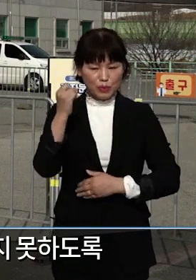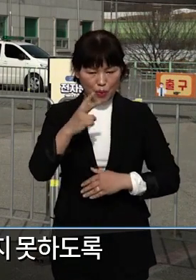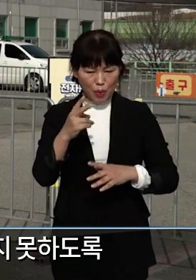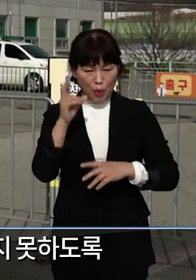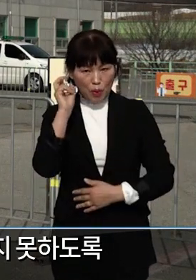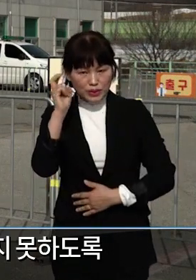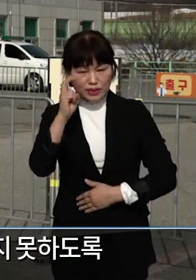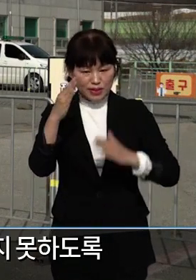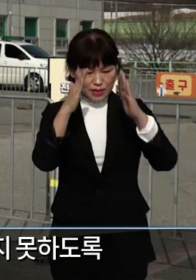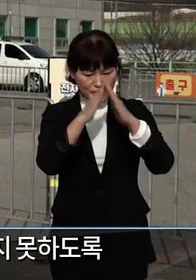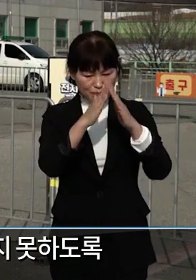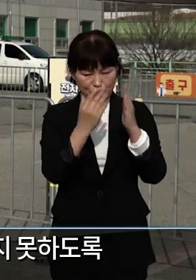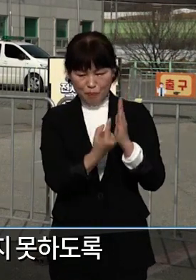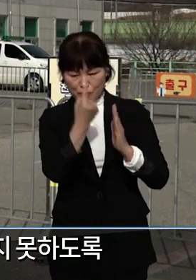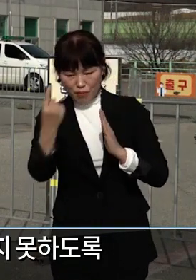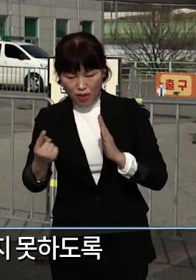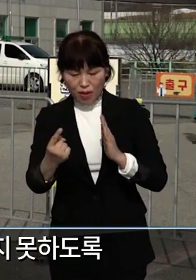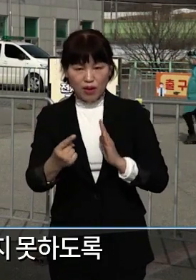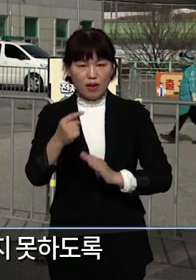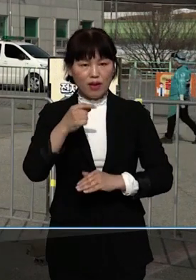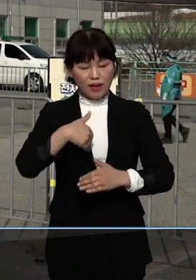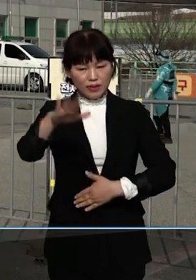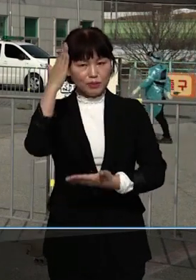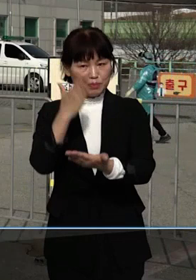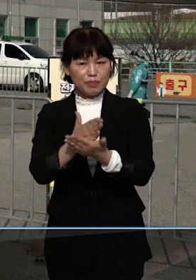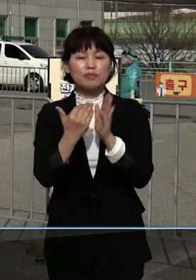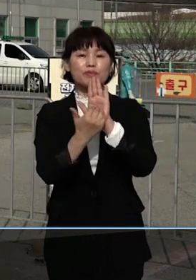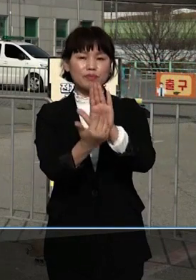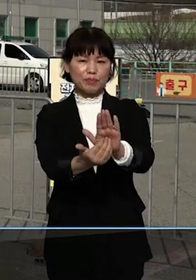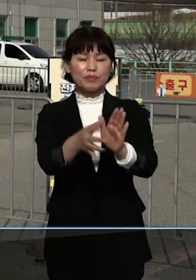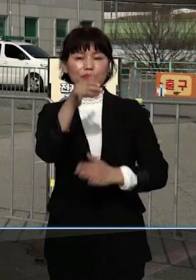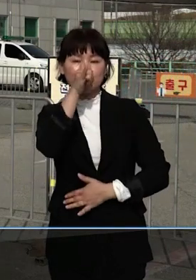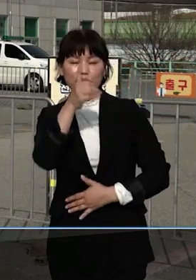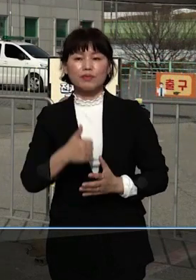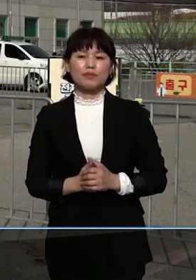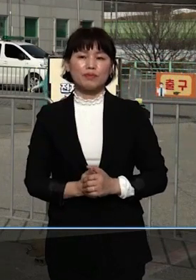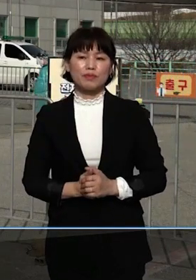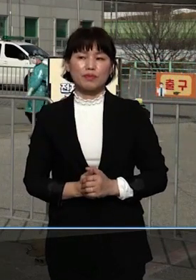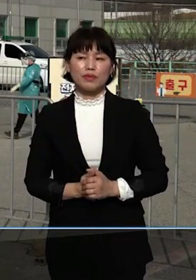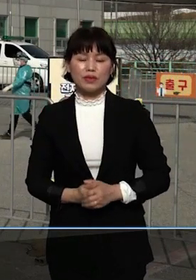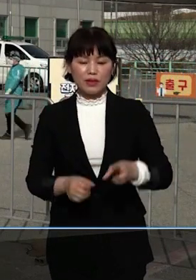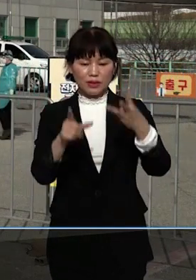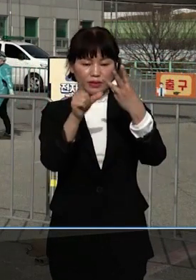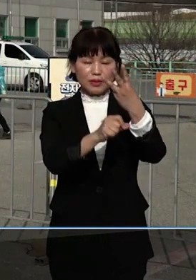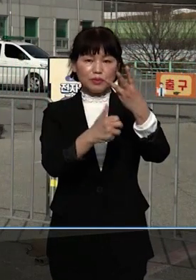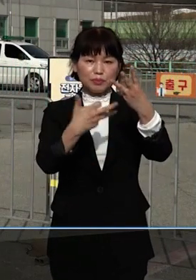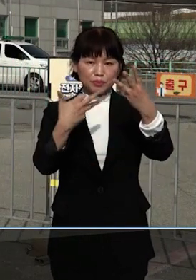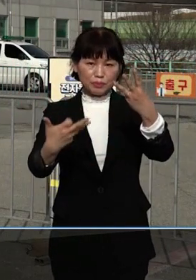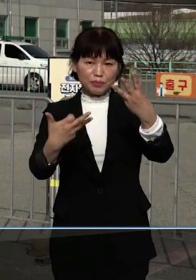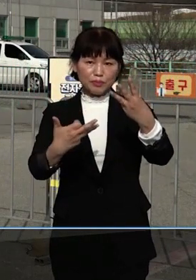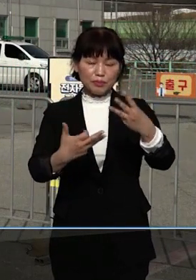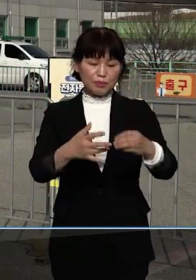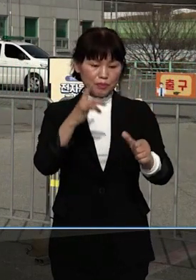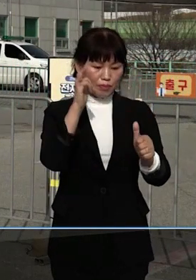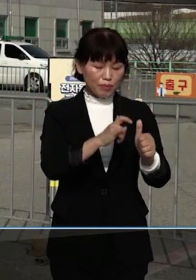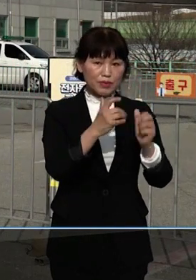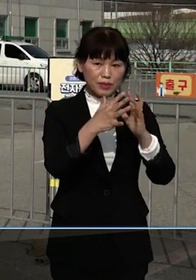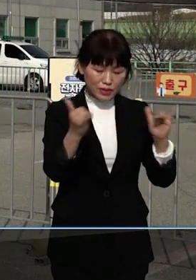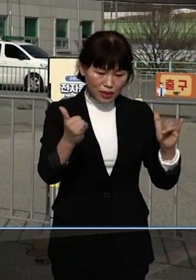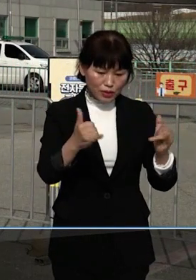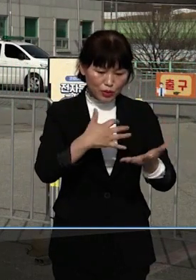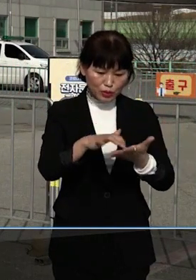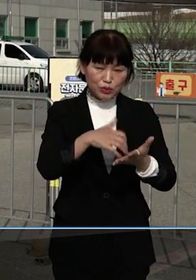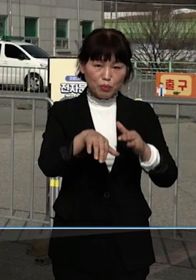못하도록 철저히 관리하겠습니다. 18일 확진자는 전원 병상 배정이